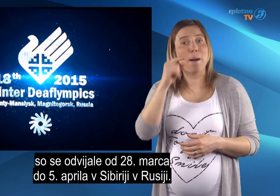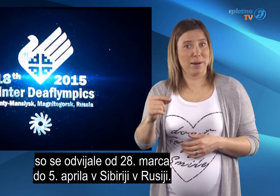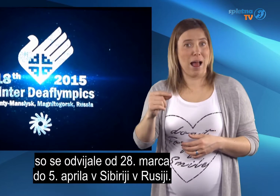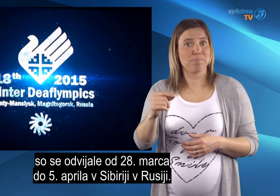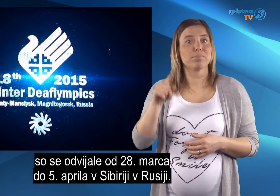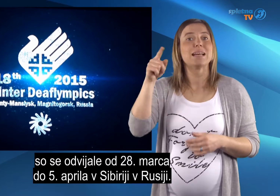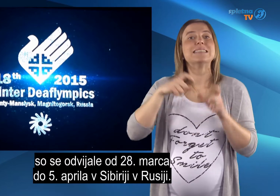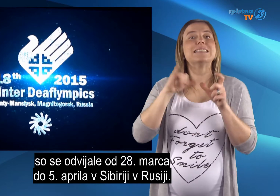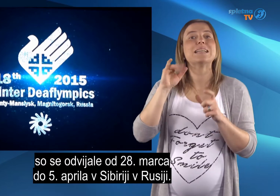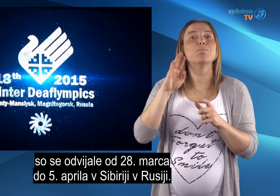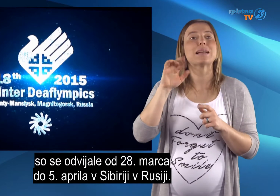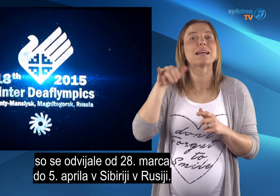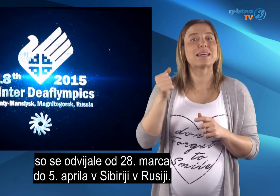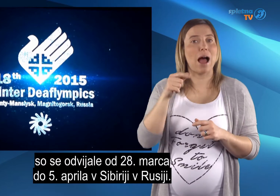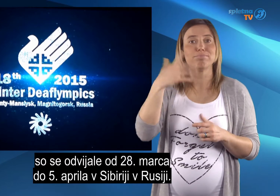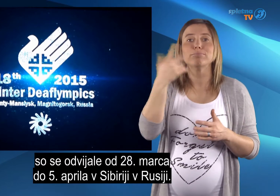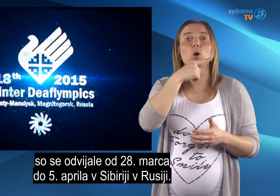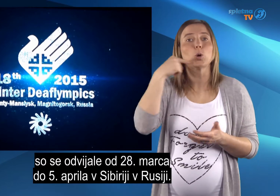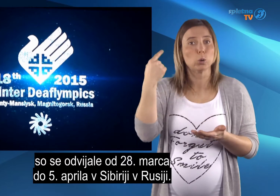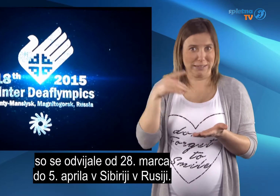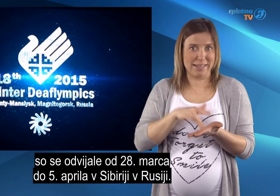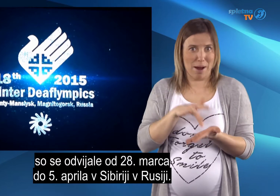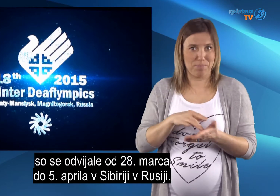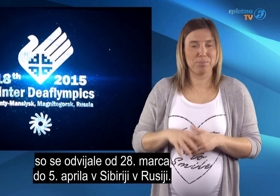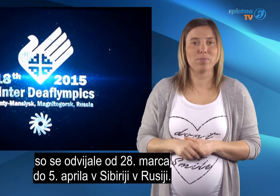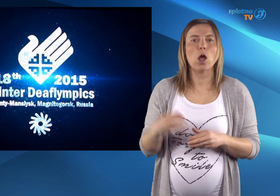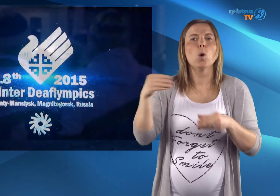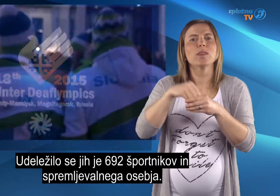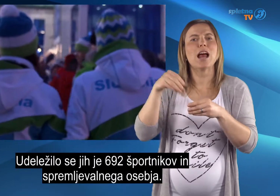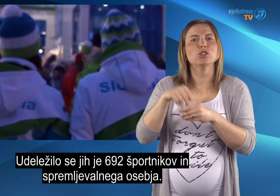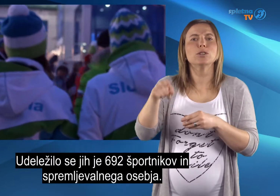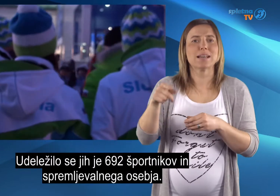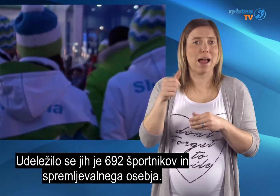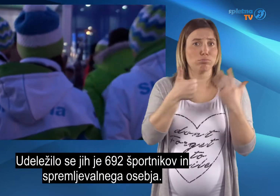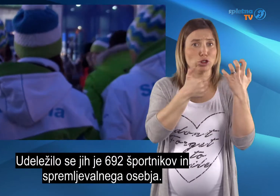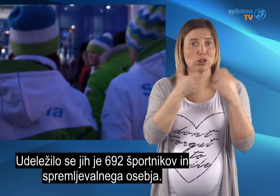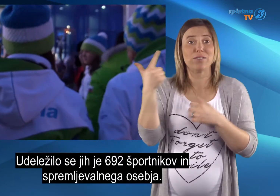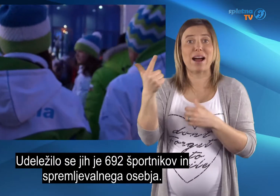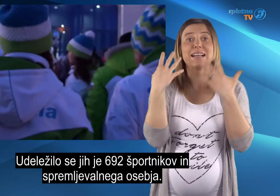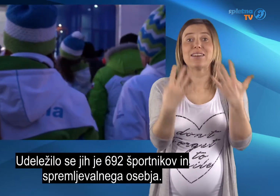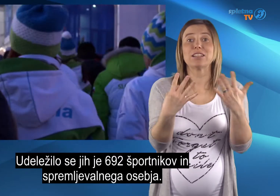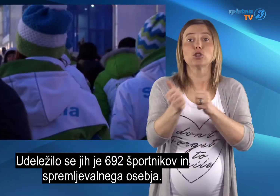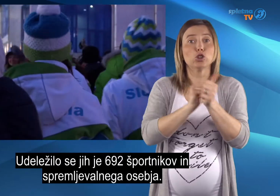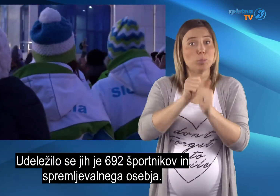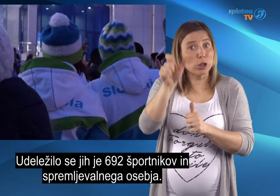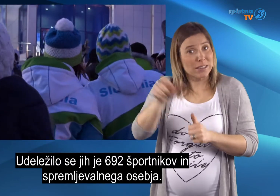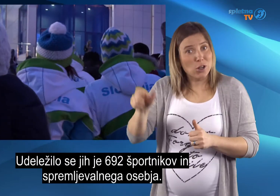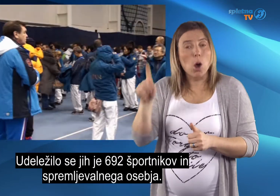marca do 5. aprila v Sibiriji v Rusiji. Udeležilo se jih je 692 športnikov